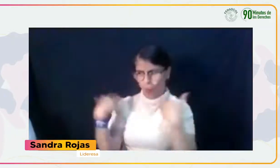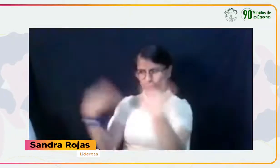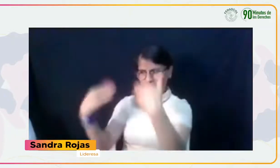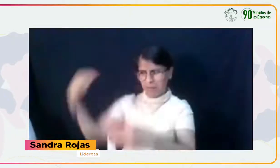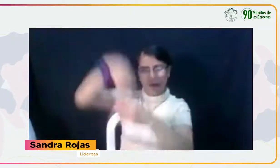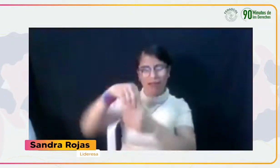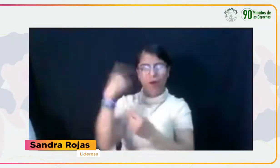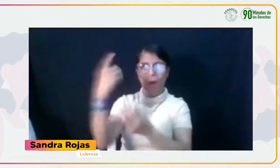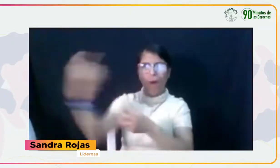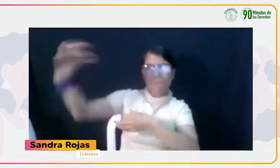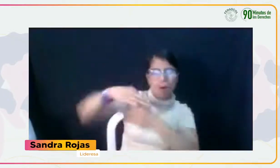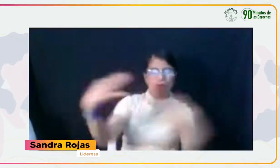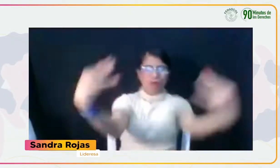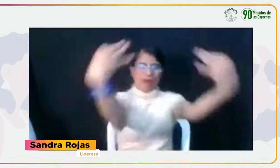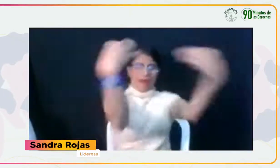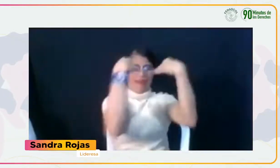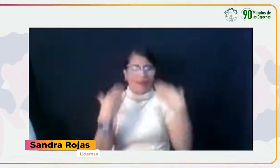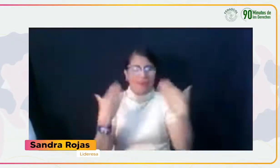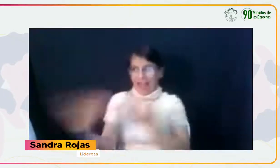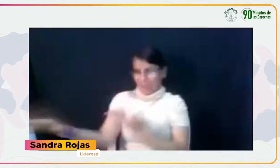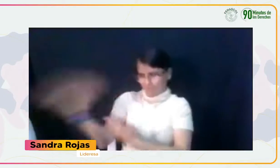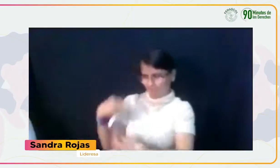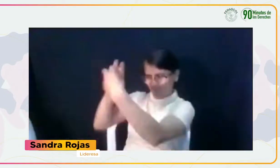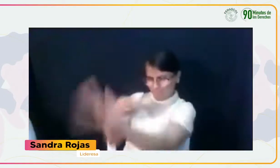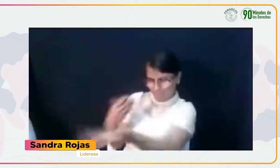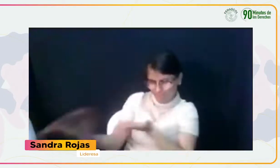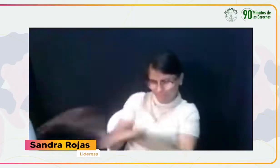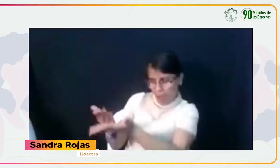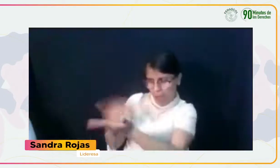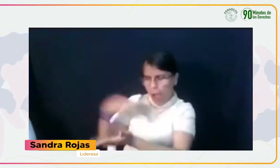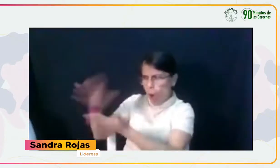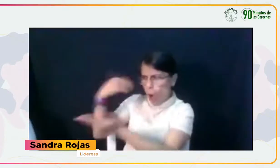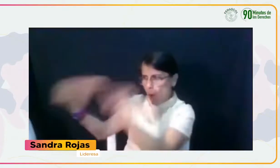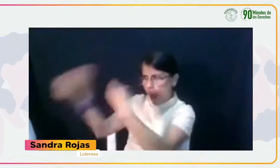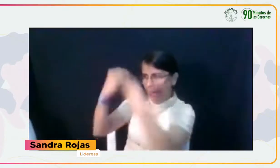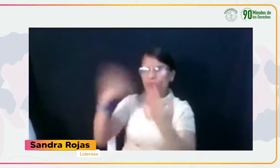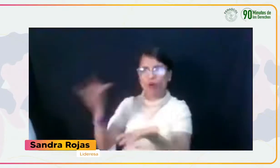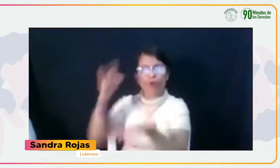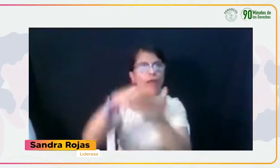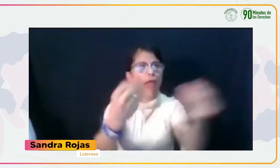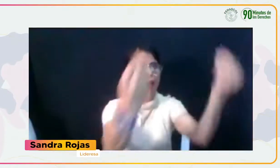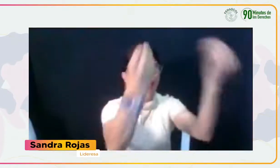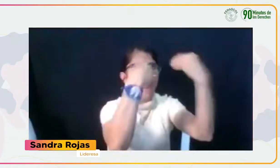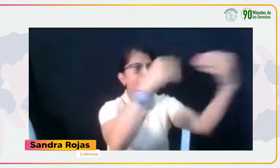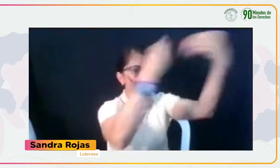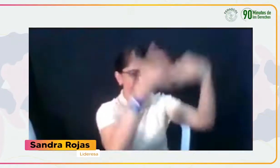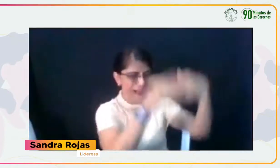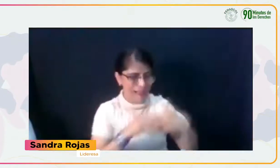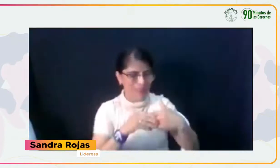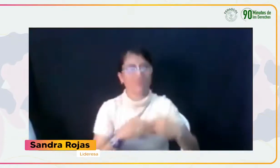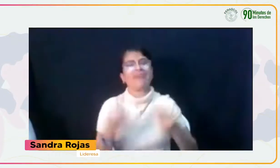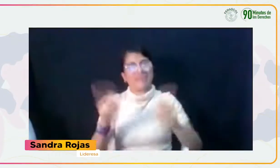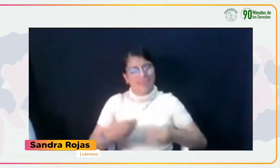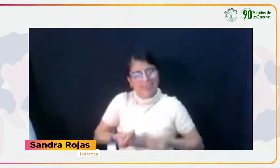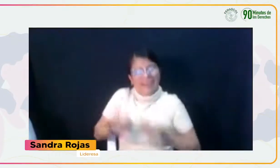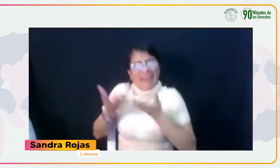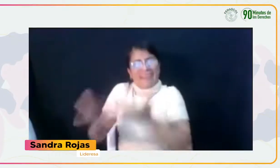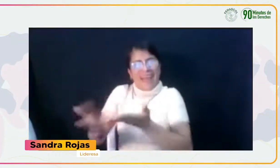cuándo las convocamos para que hagan incidencia política y para que sean visibles? Porque es que no ocurre y no hay una formación también y